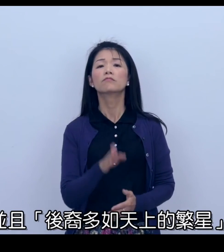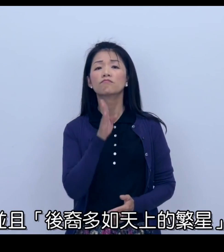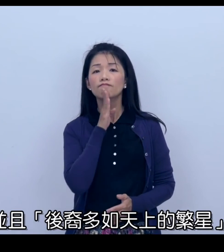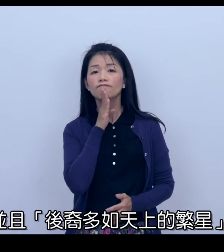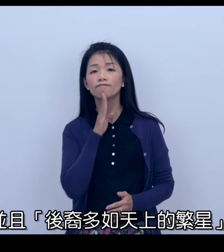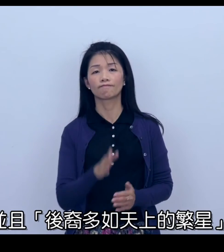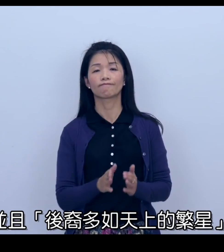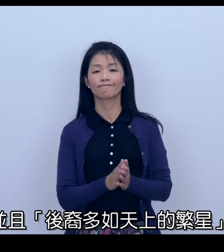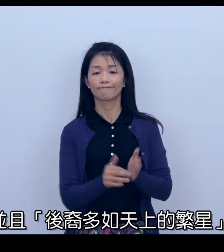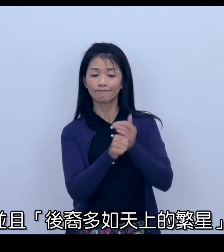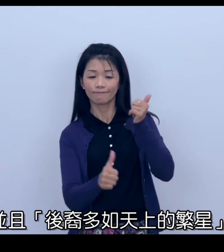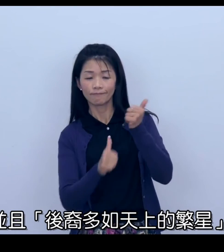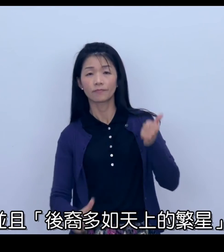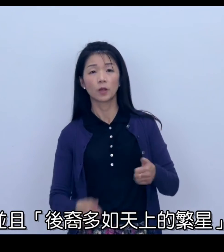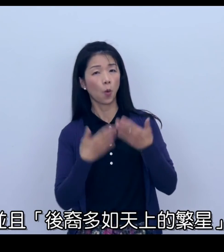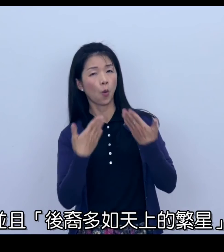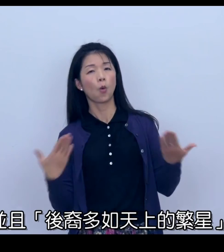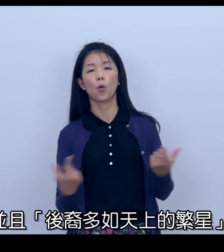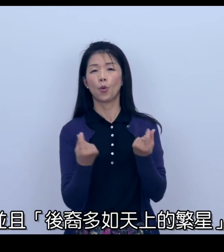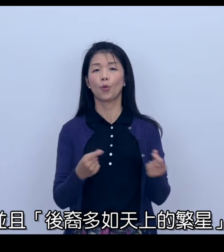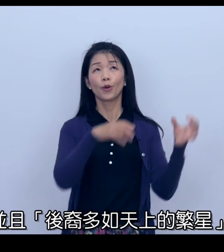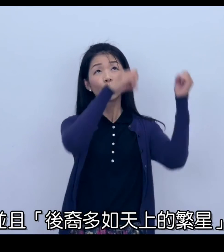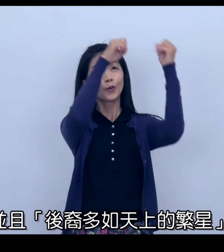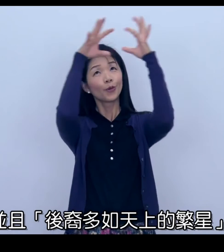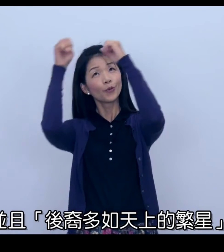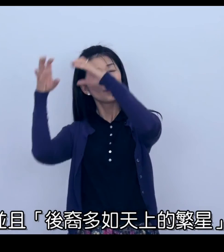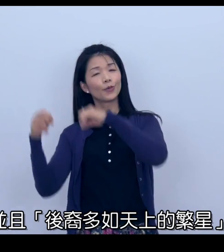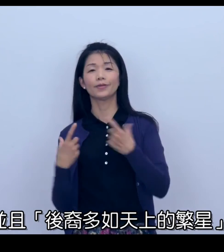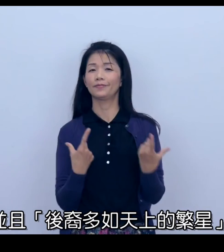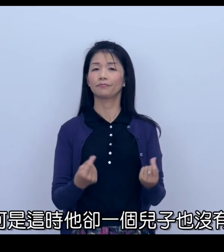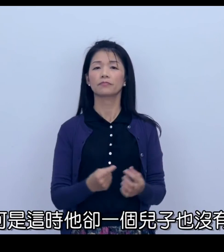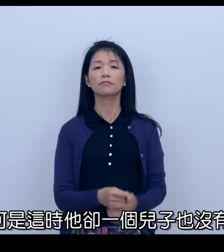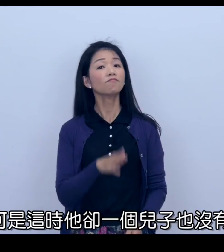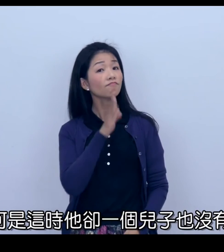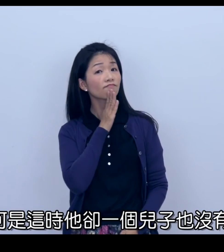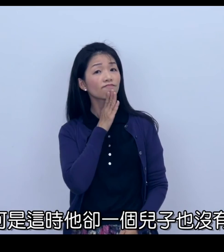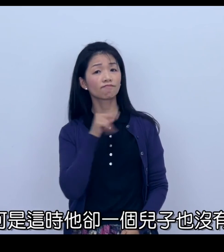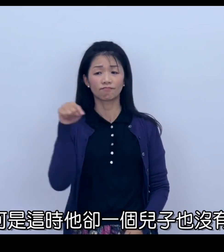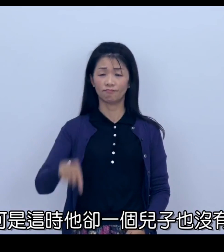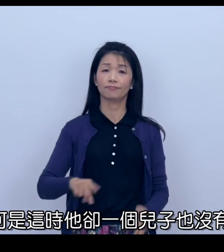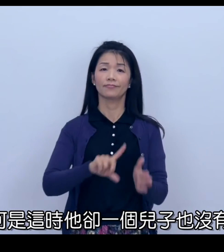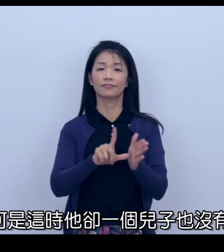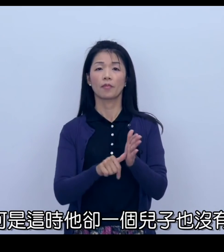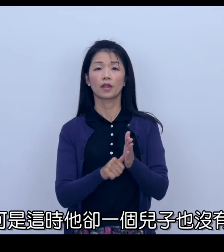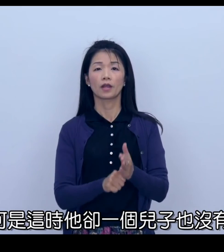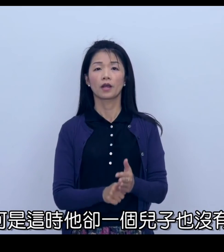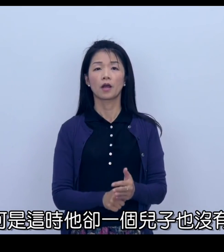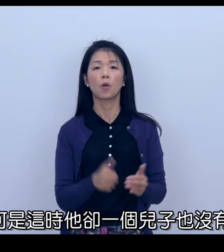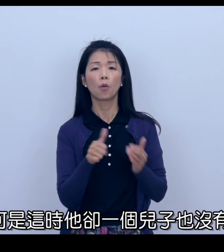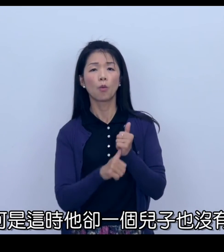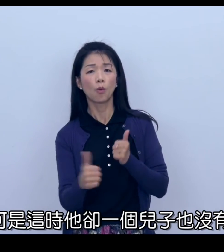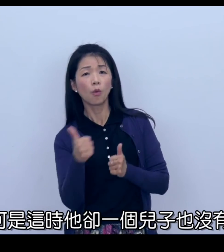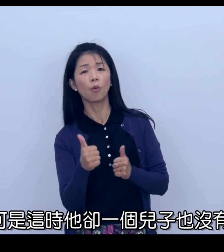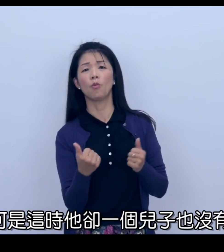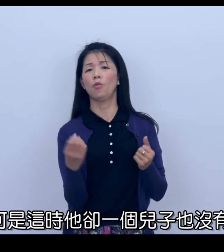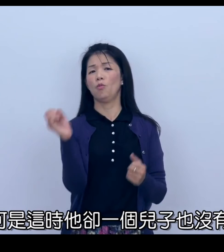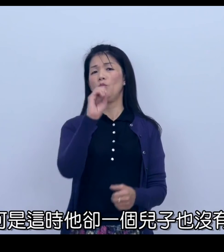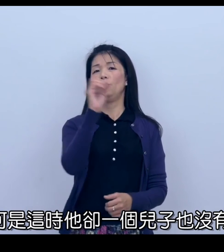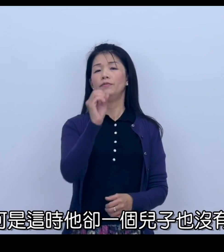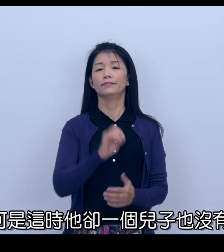且后裔多如天上的繁星。可是这时他却一个儿子也没有，